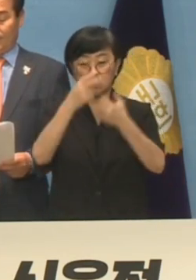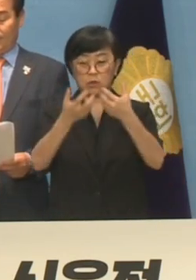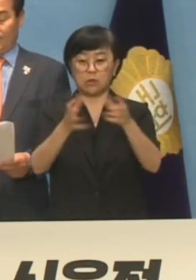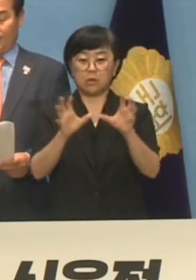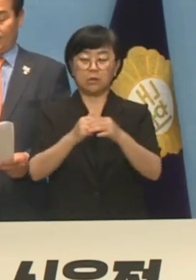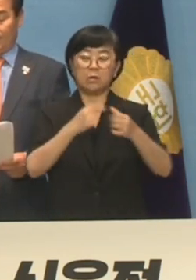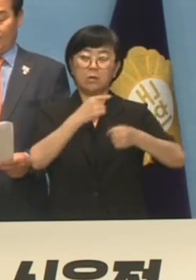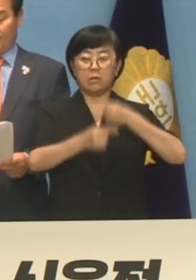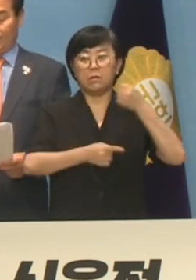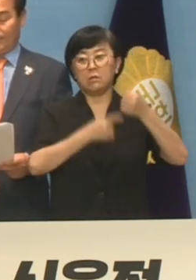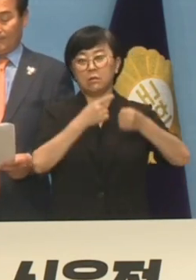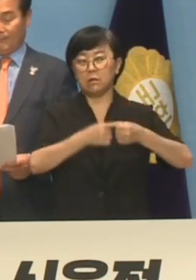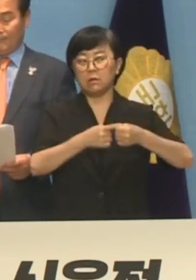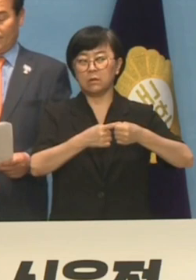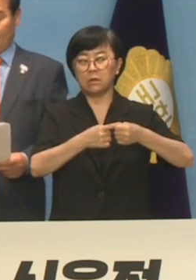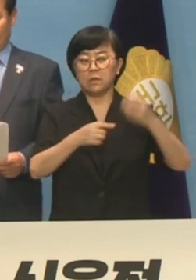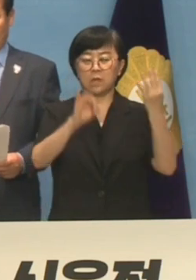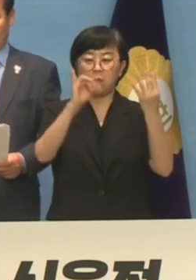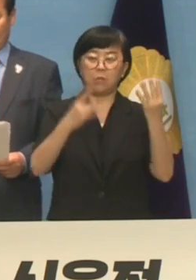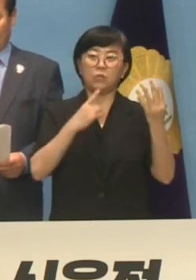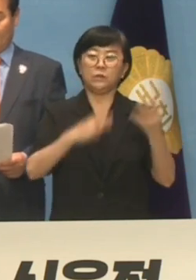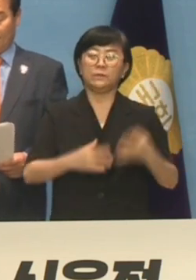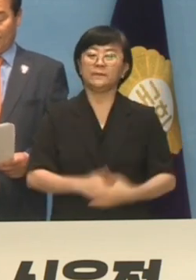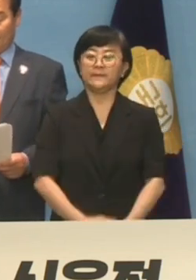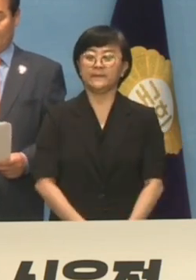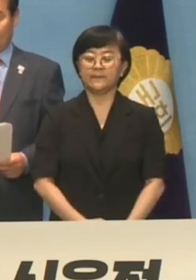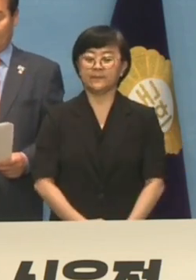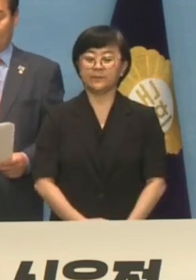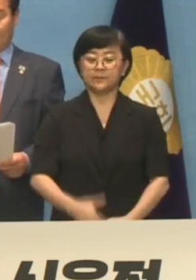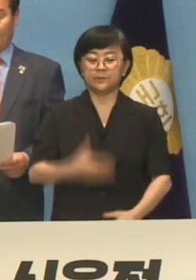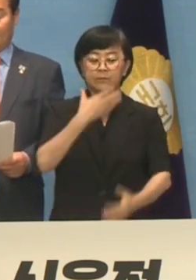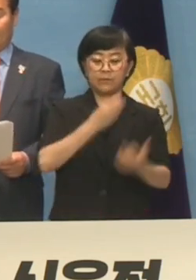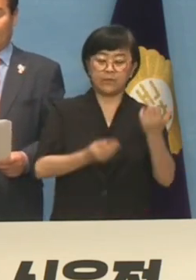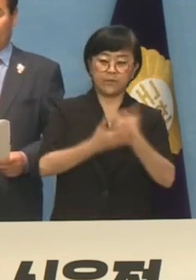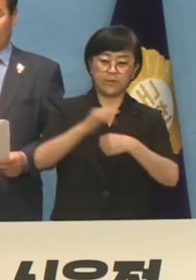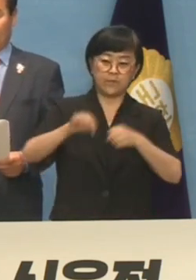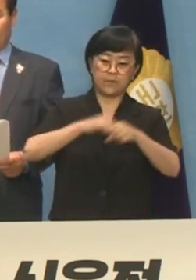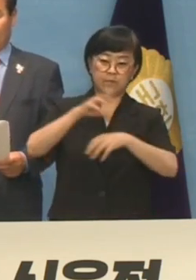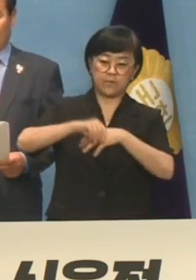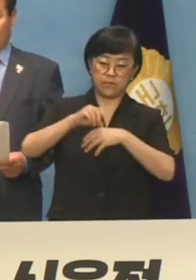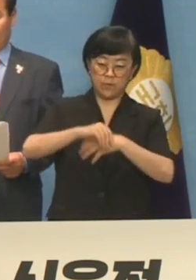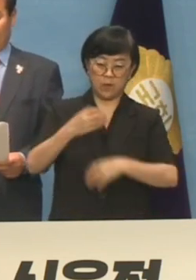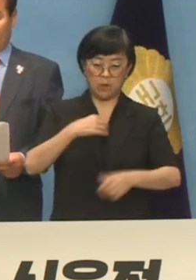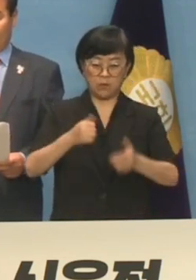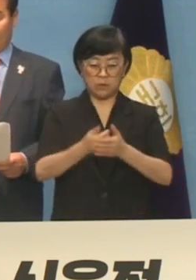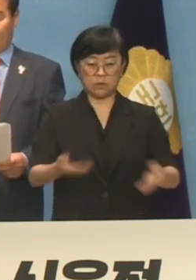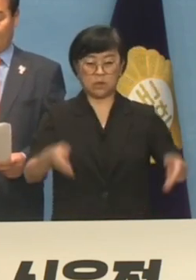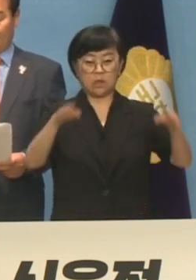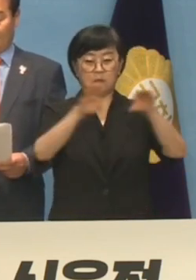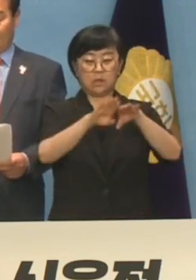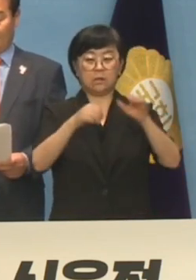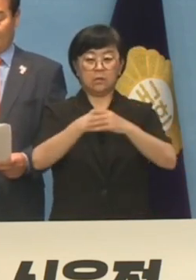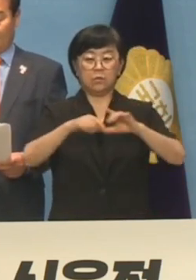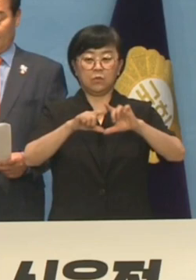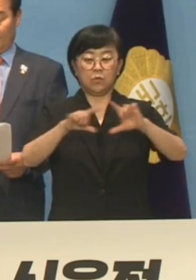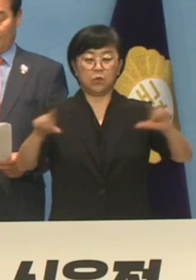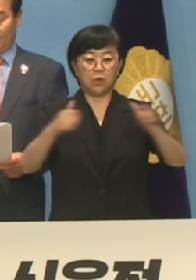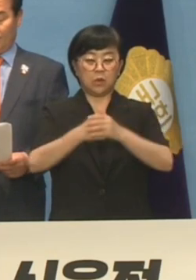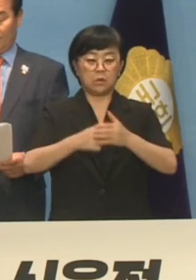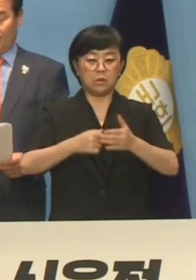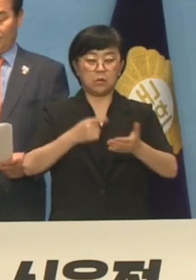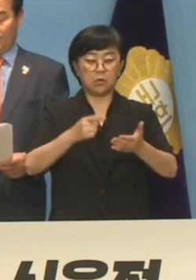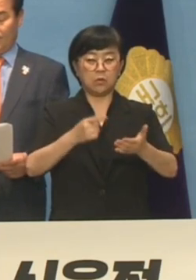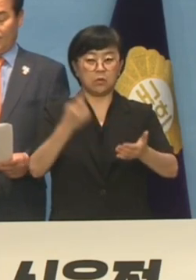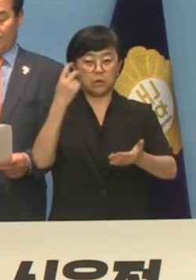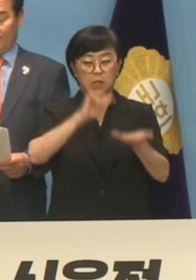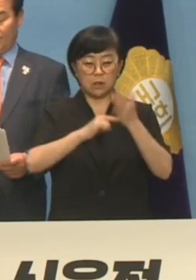모니터링은 연간 단 4회에 불과합니다. 이미 후쿠시마 원전 오염수 저장 탱크에는 일반 원전에서는 검출되지